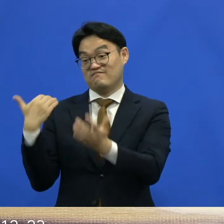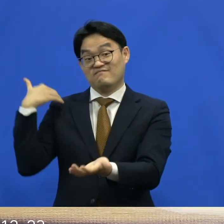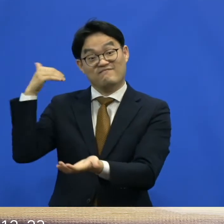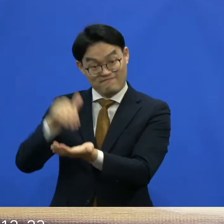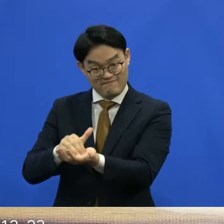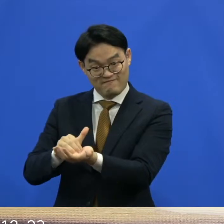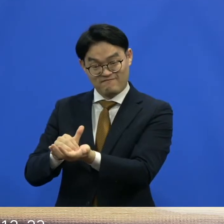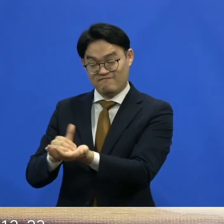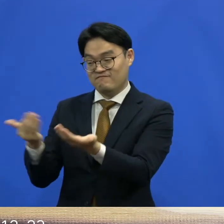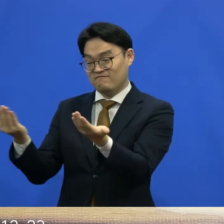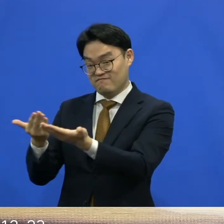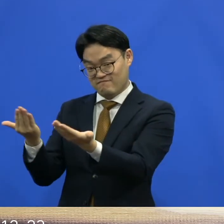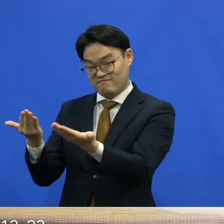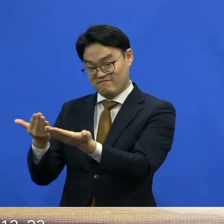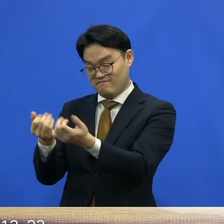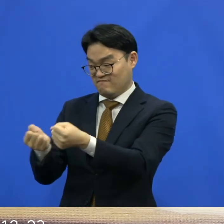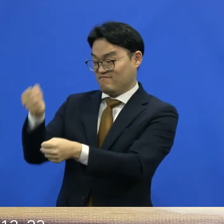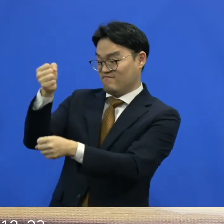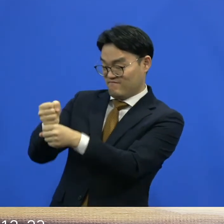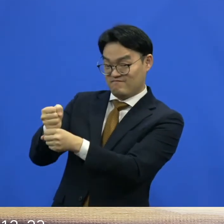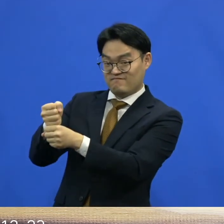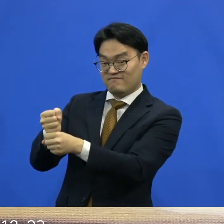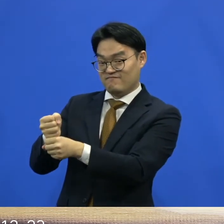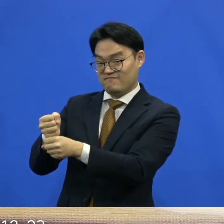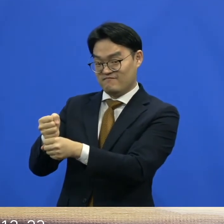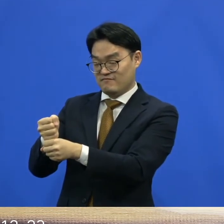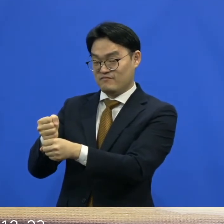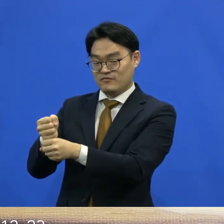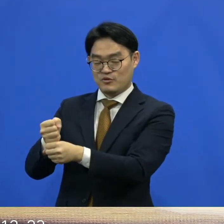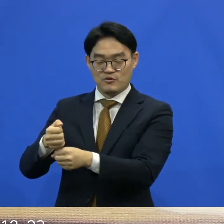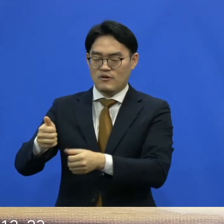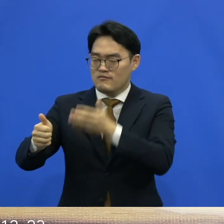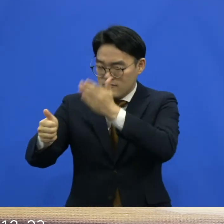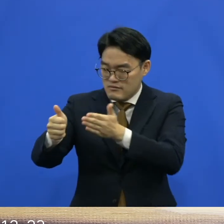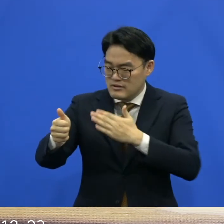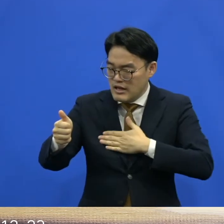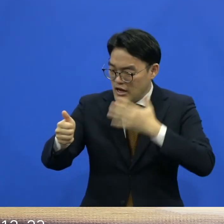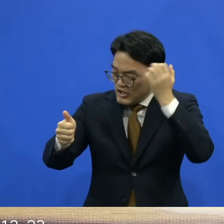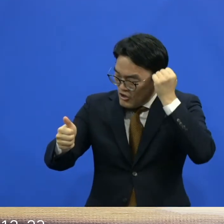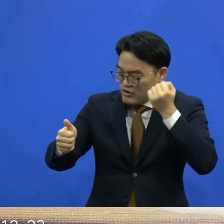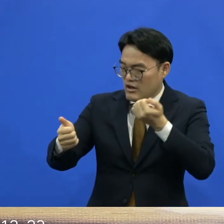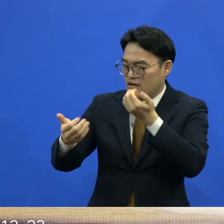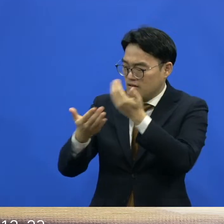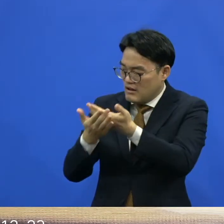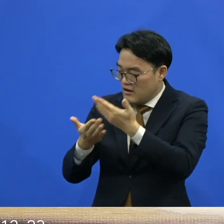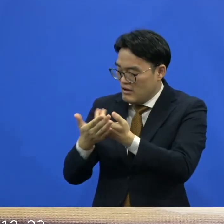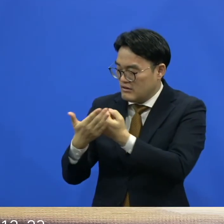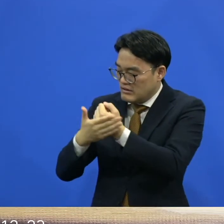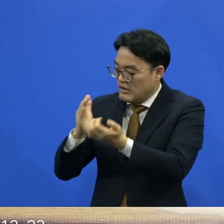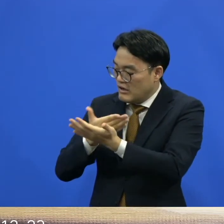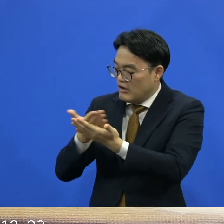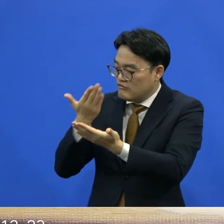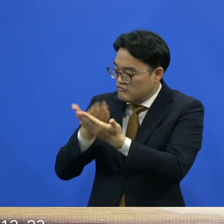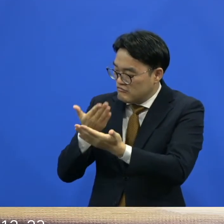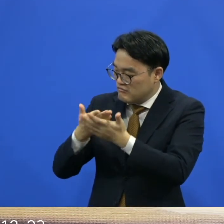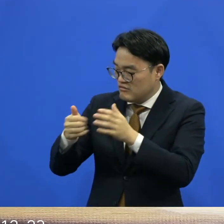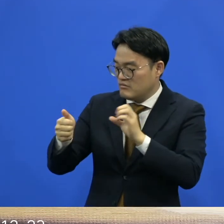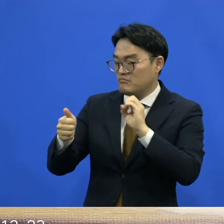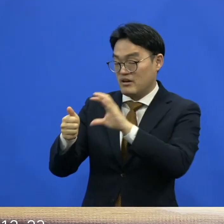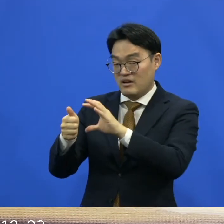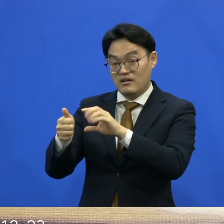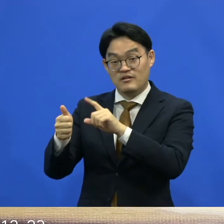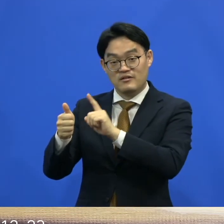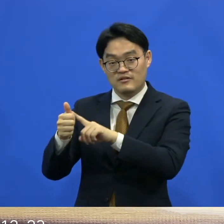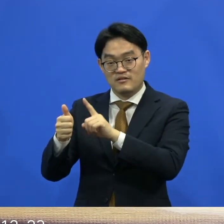그리고 요셉의 부탁대로 나를 기억해달라. 내게 은혜를 베풀어달라. 자, 과연 그가 요셉을